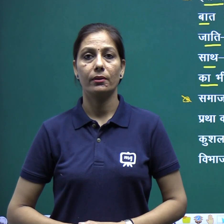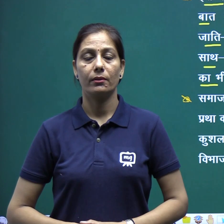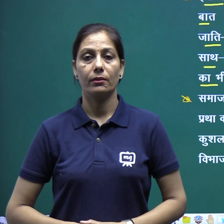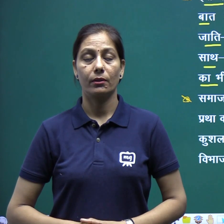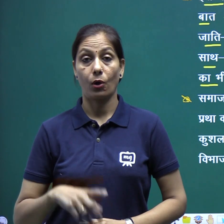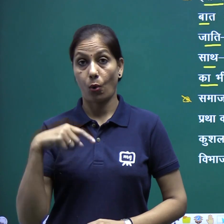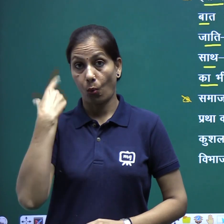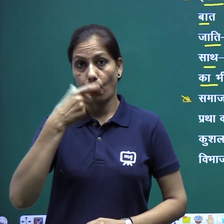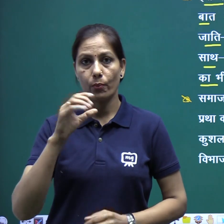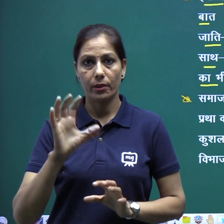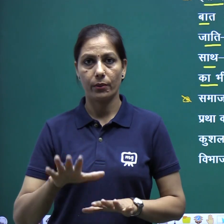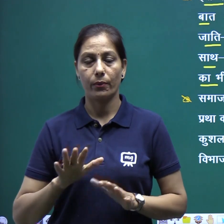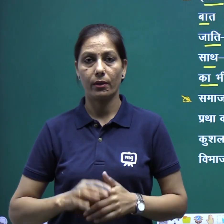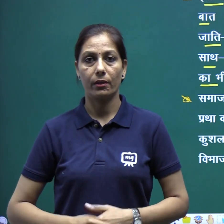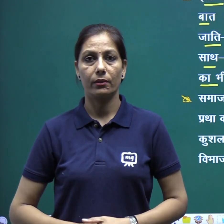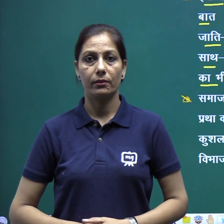रूप लिए हुए हैं।